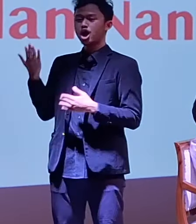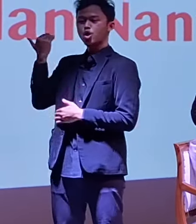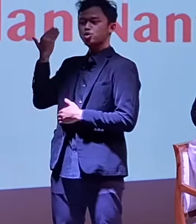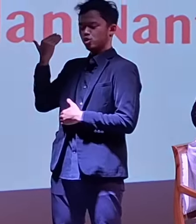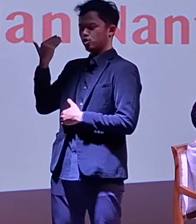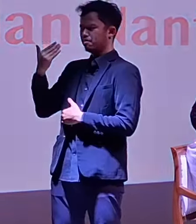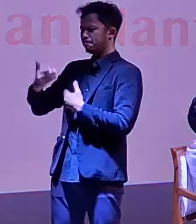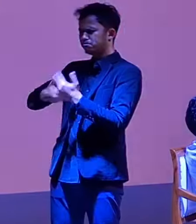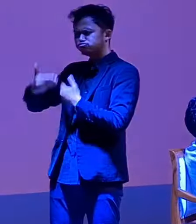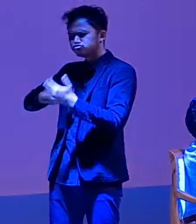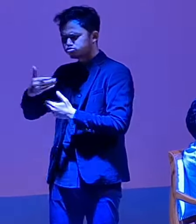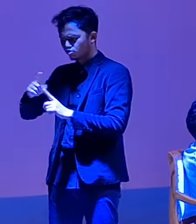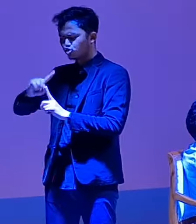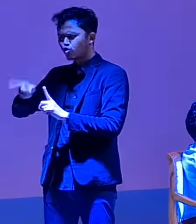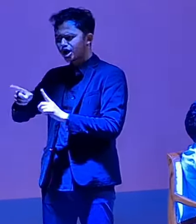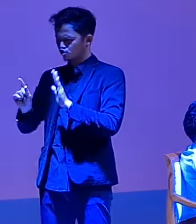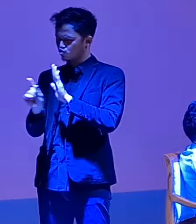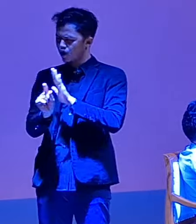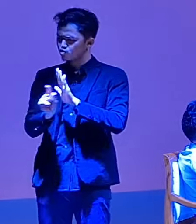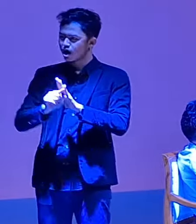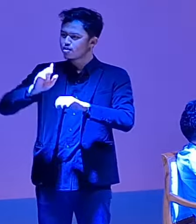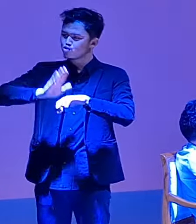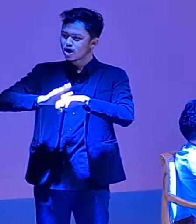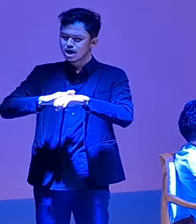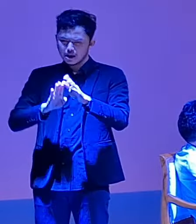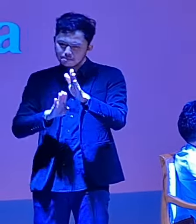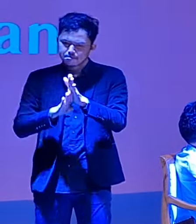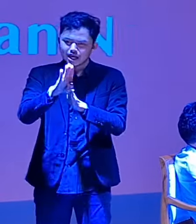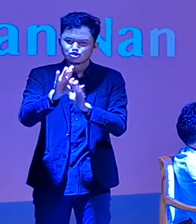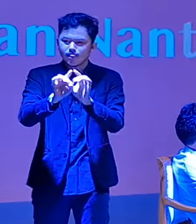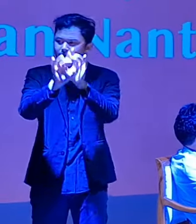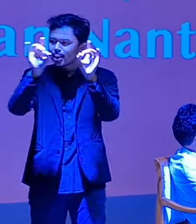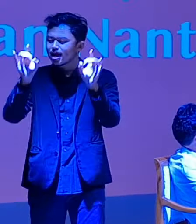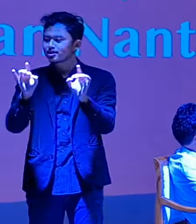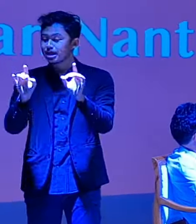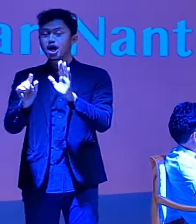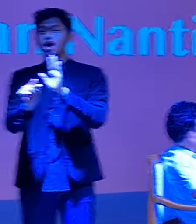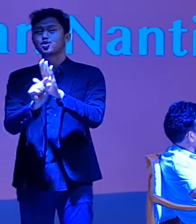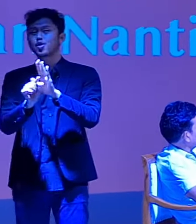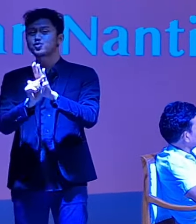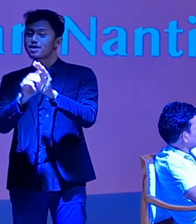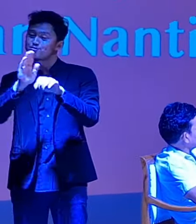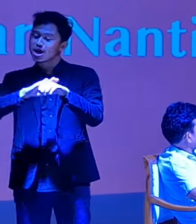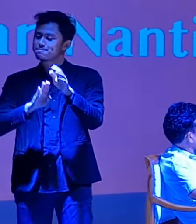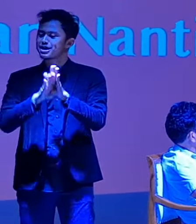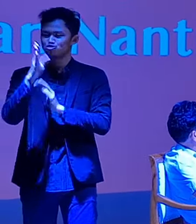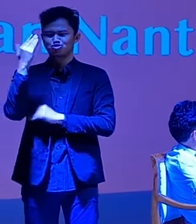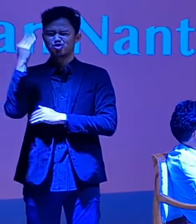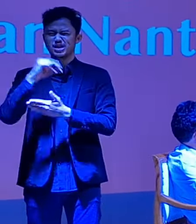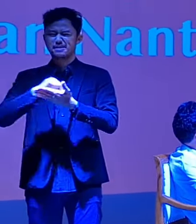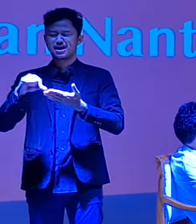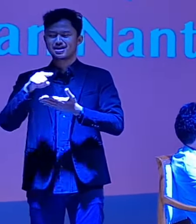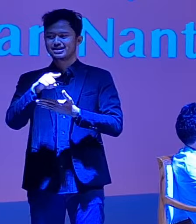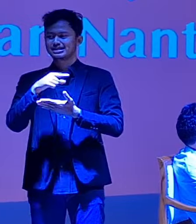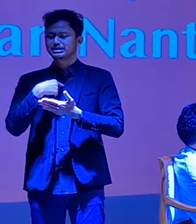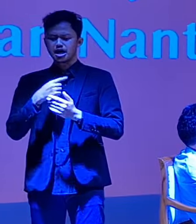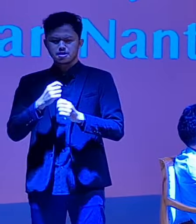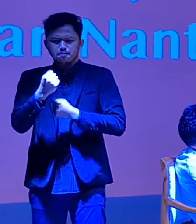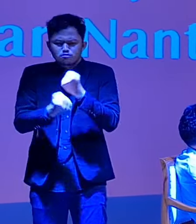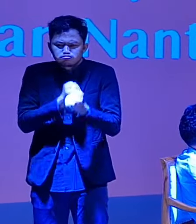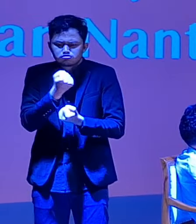saat saya bertugas. Undang-undang kebudayaan, memajukan kebudayaan waktu itu namanya, yang kita berharap ini menjadi platform untuk perhatian